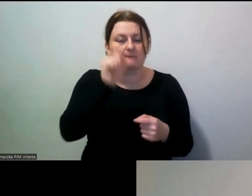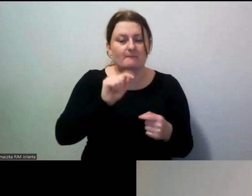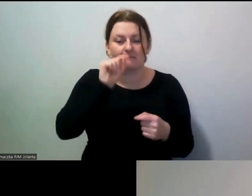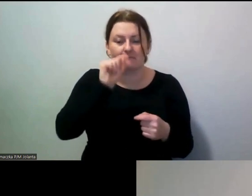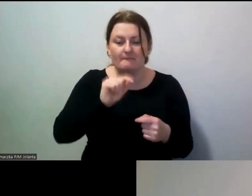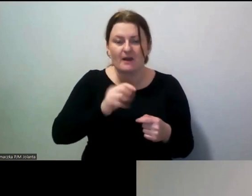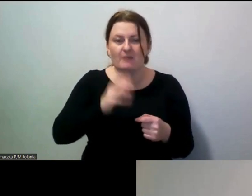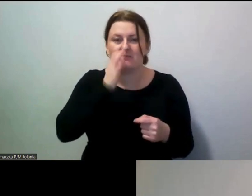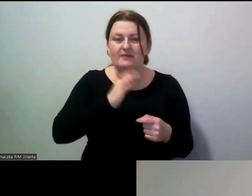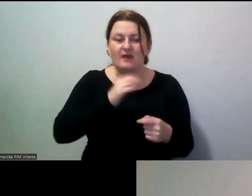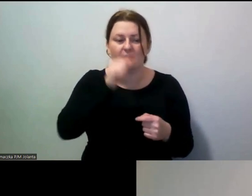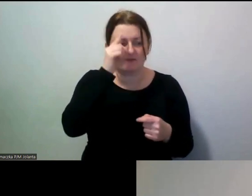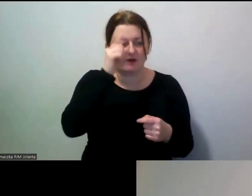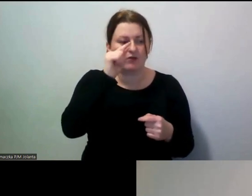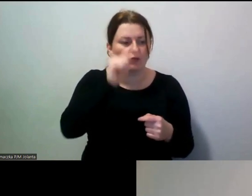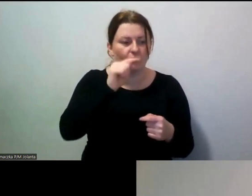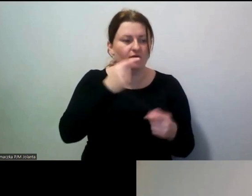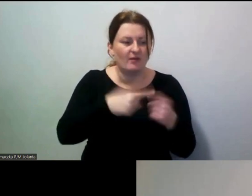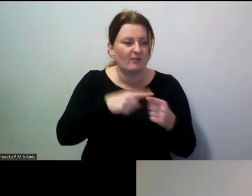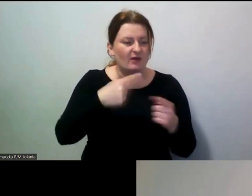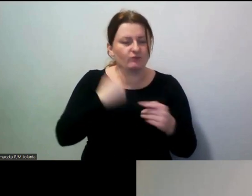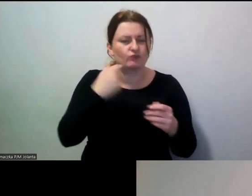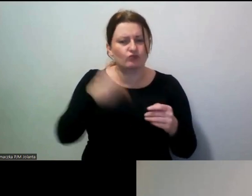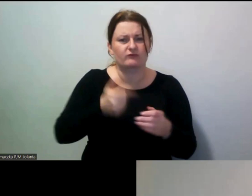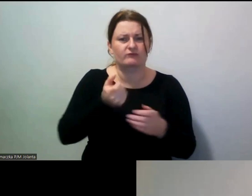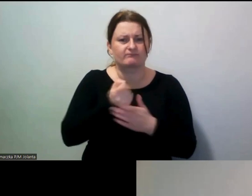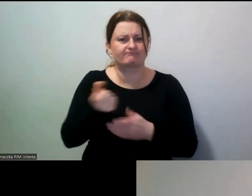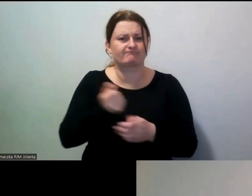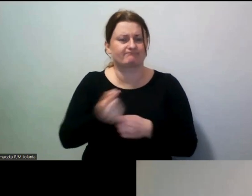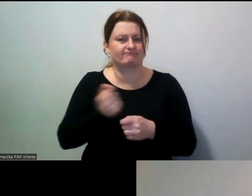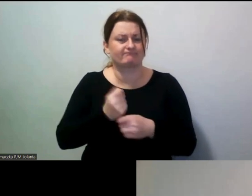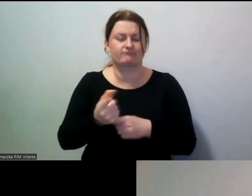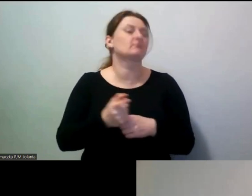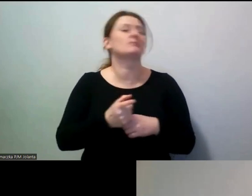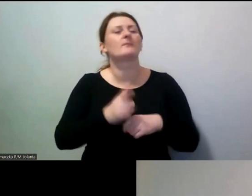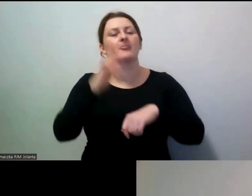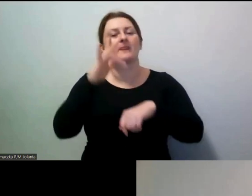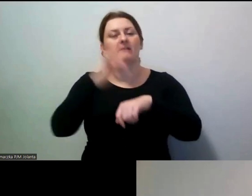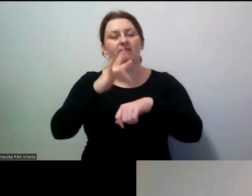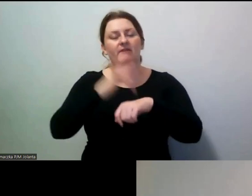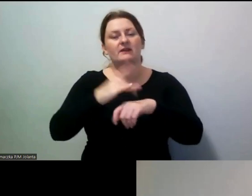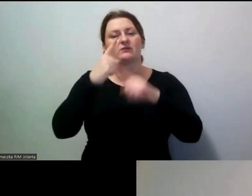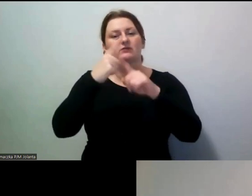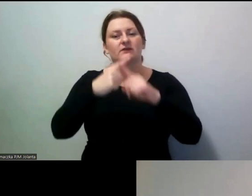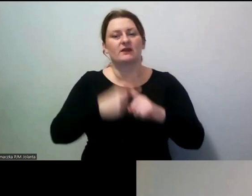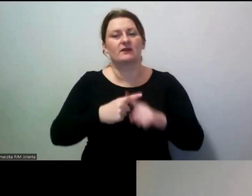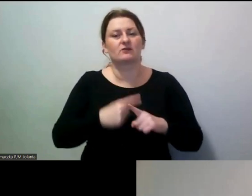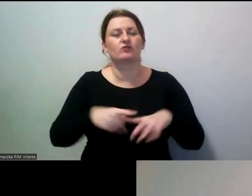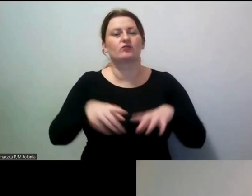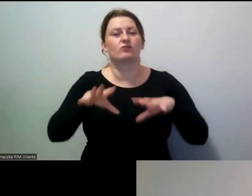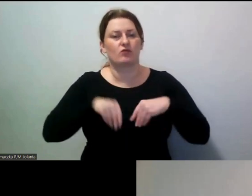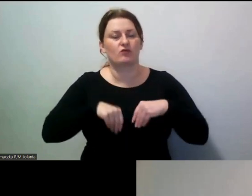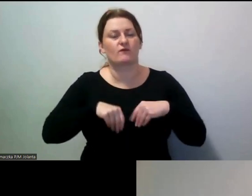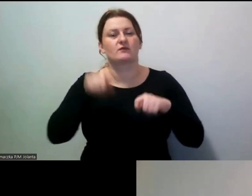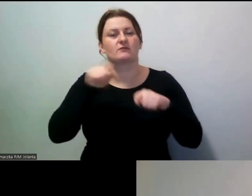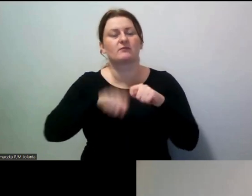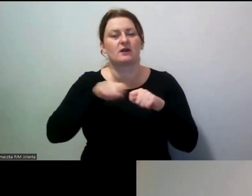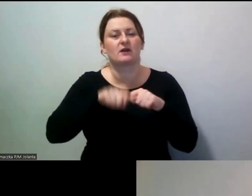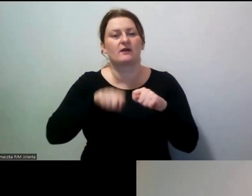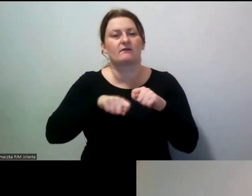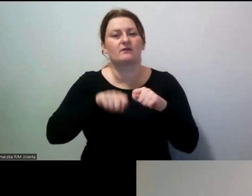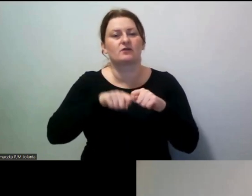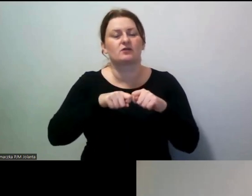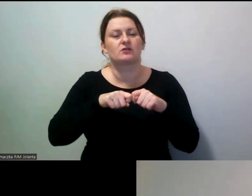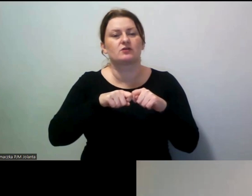wiadomo, że one muszą wypaść. Co więcej, wyniki tego testu pozwoliły nam sprawdzić również